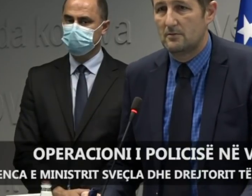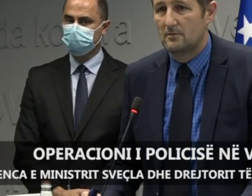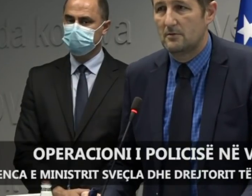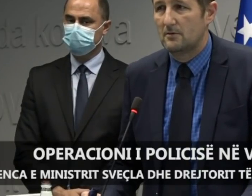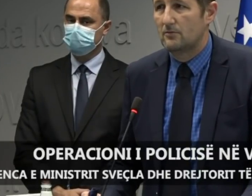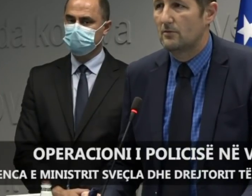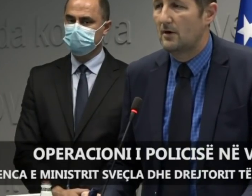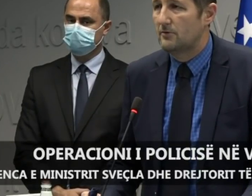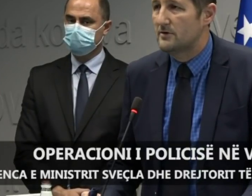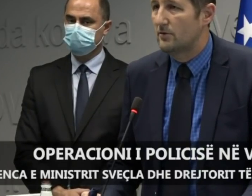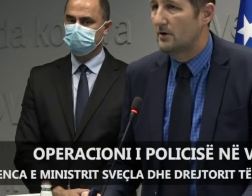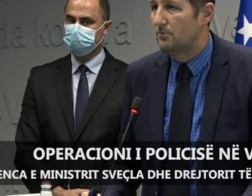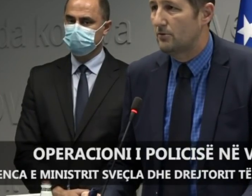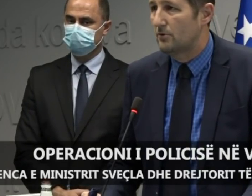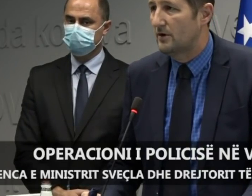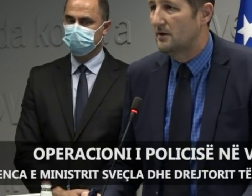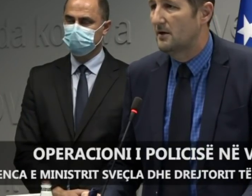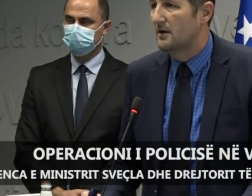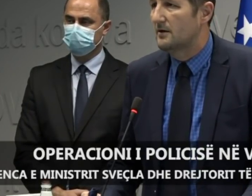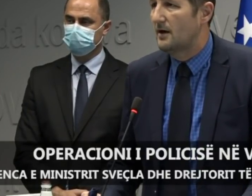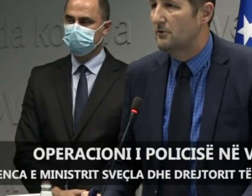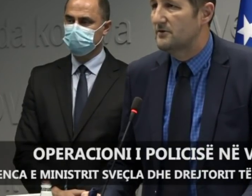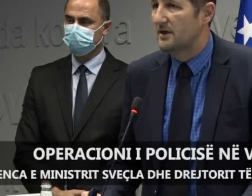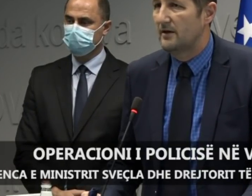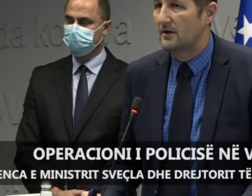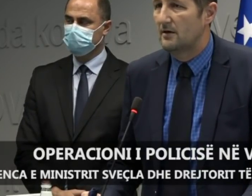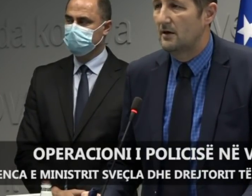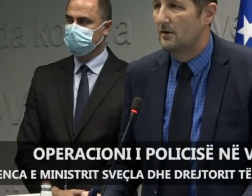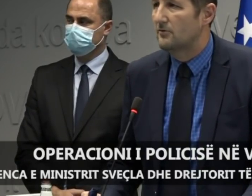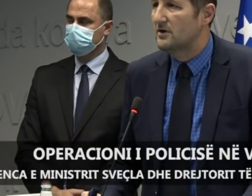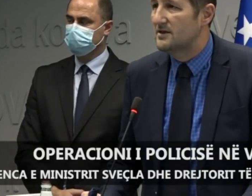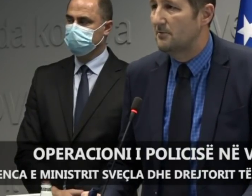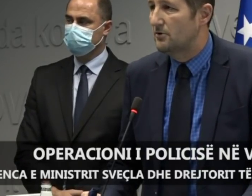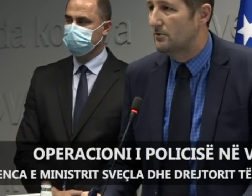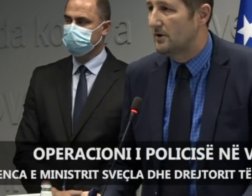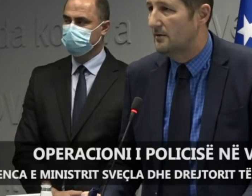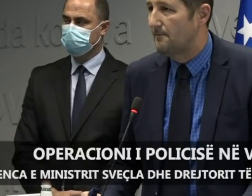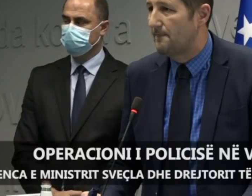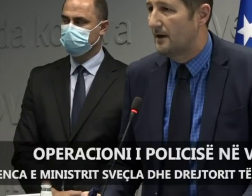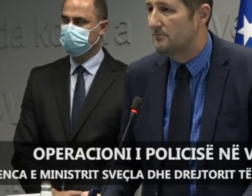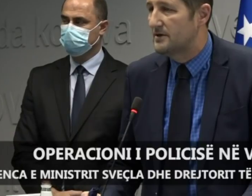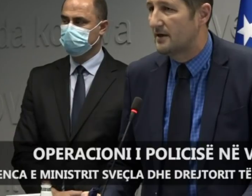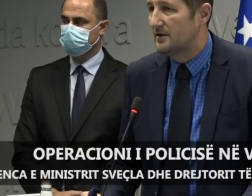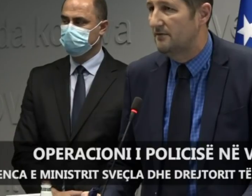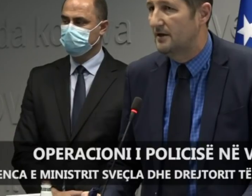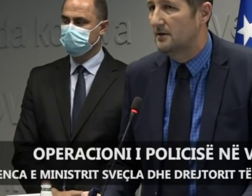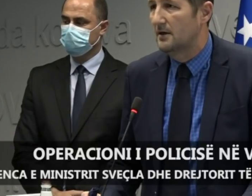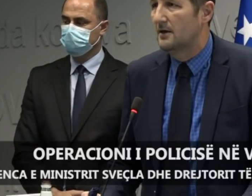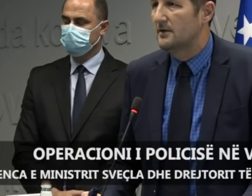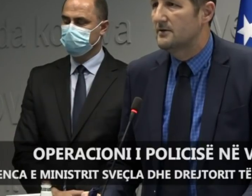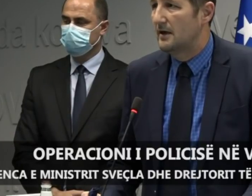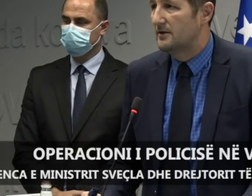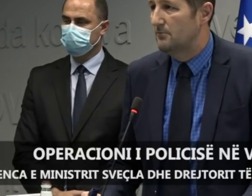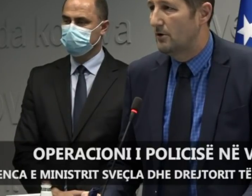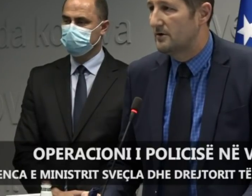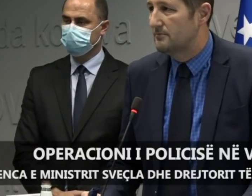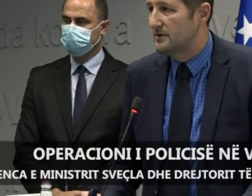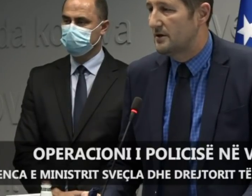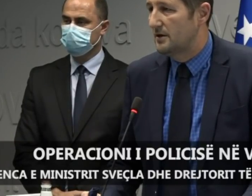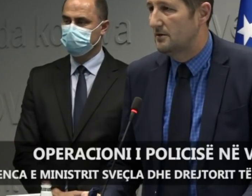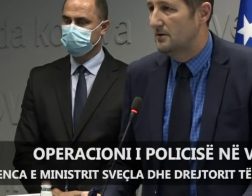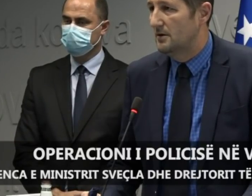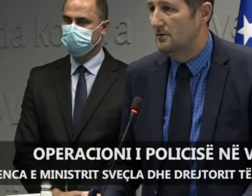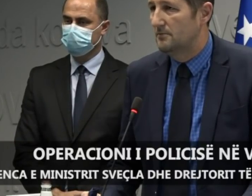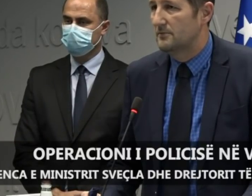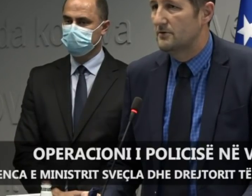është autorizuar nga prokurori, kam përshi dhe autorizimet tona administrative cilat i bartim